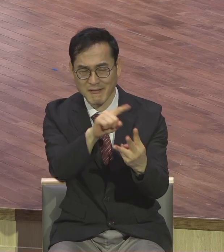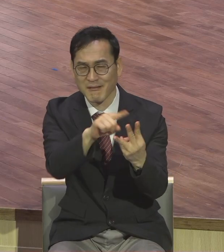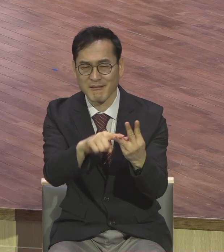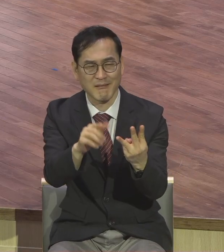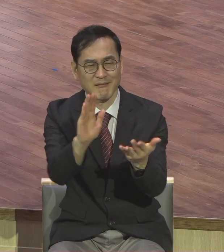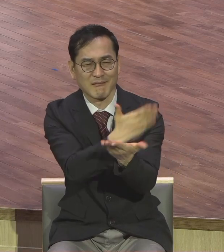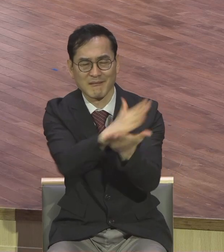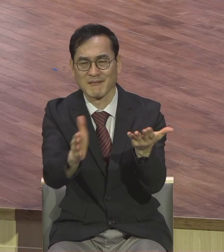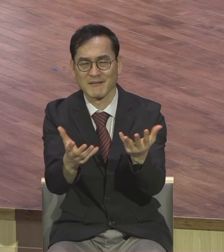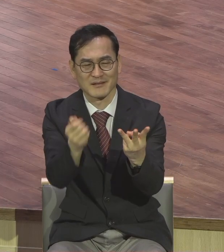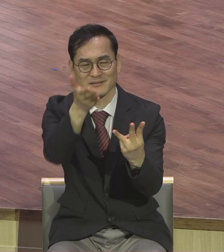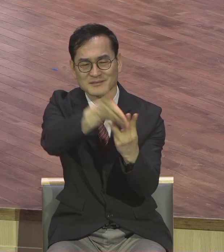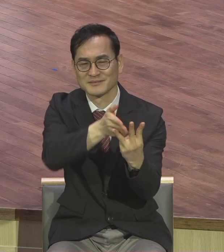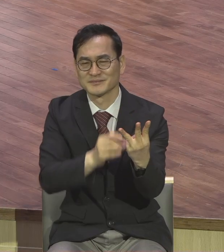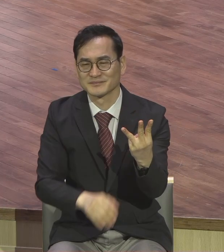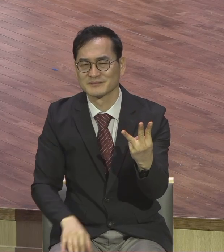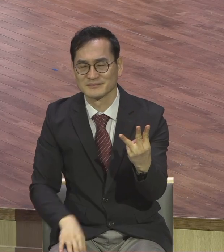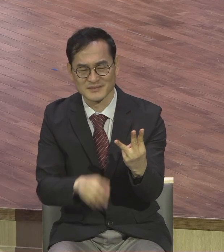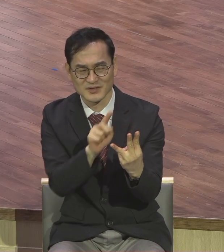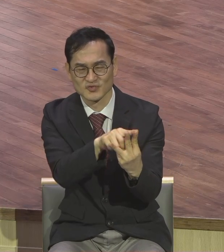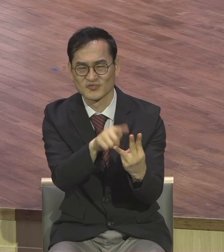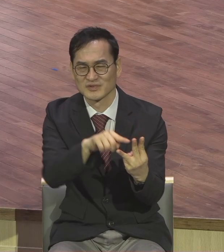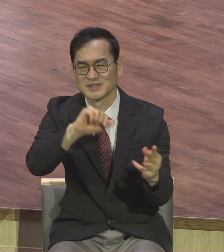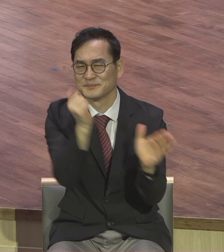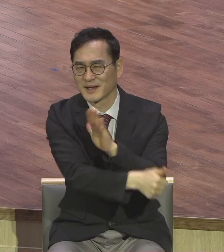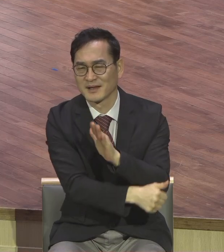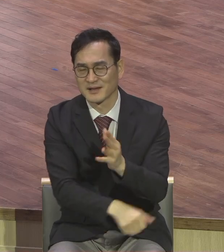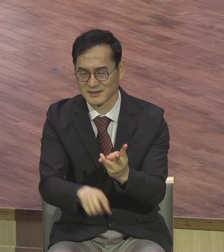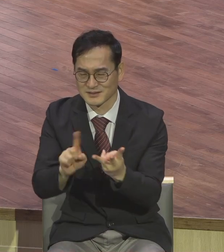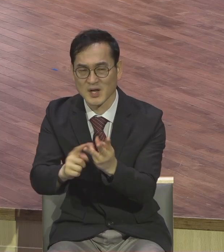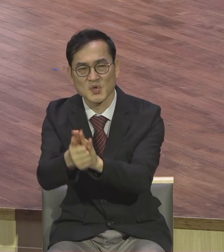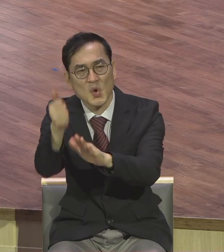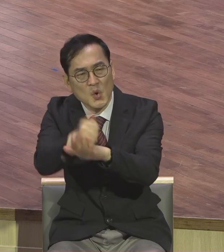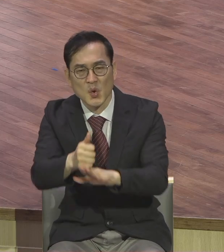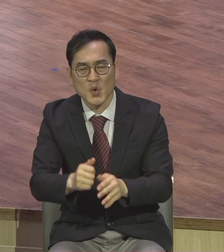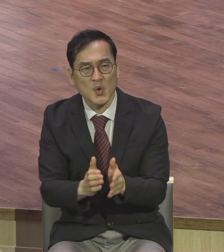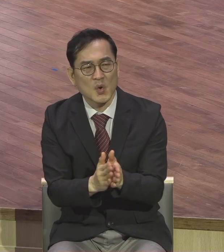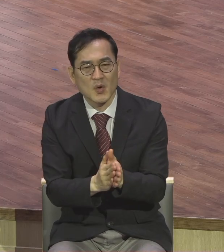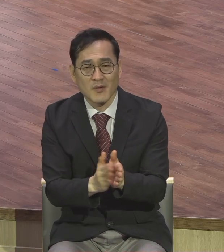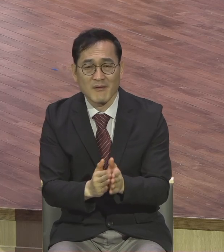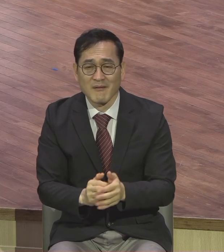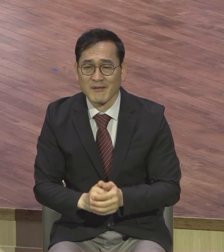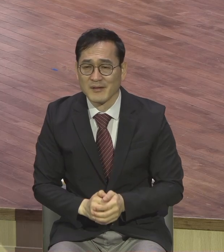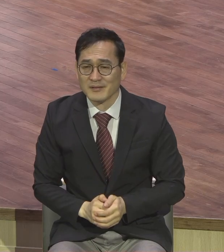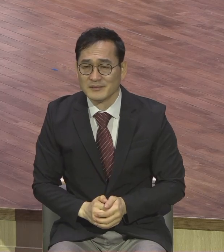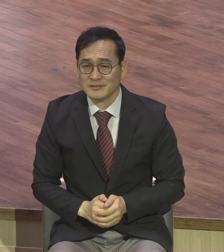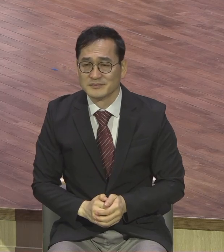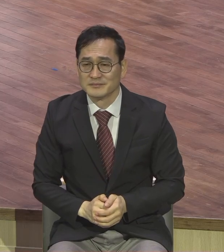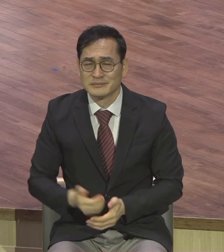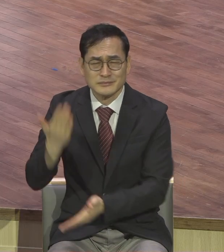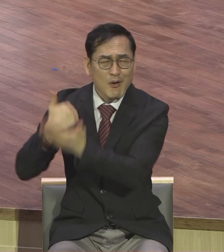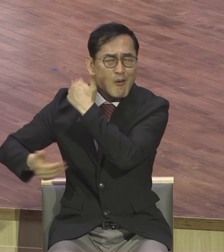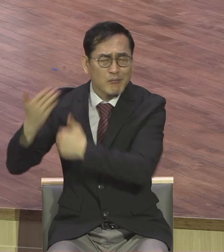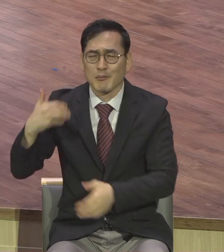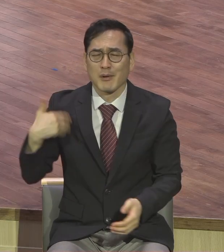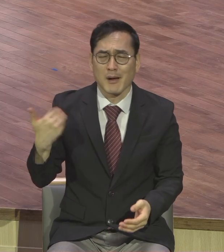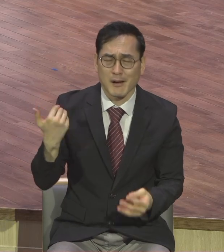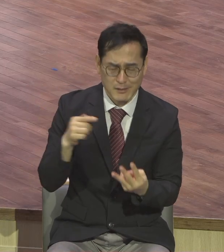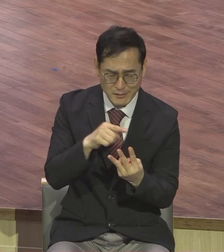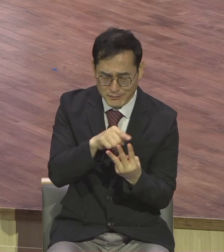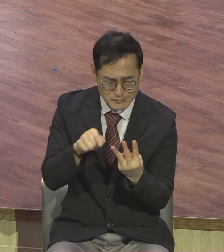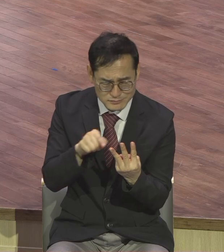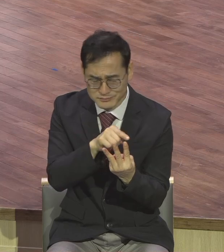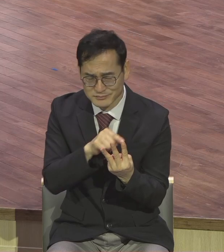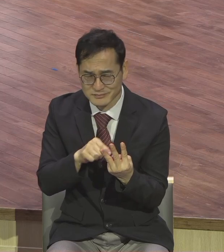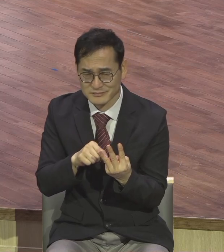뭐 그 당시로서는 뭐 우리가 2000년 동안 뭐 그렇게 왜 알려줄 만한 그런 뭐 큰 헌신입니까? 솔직히 보세요.